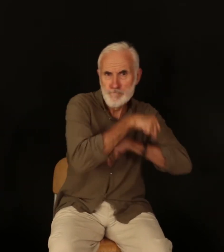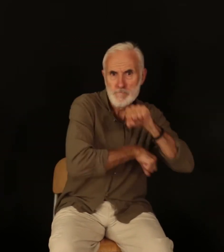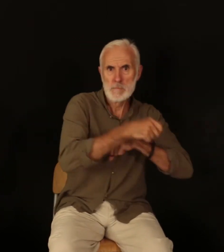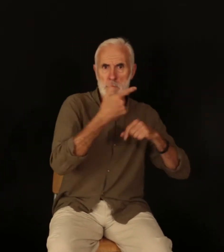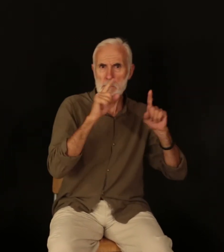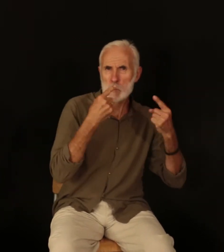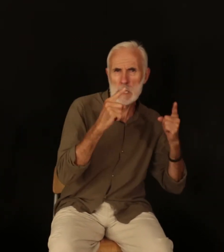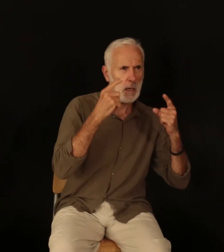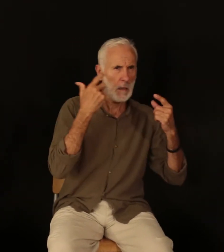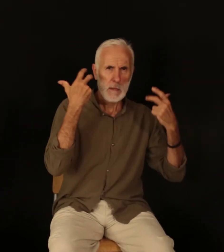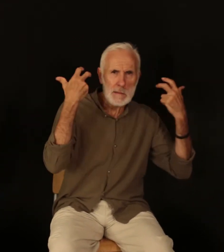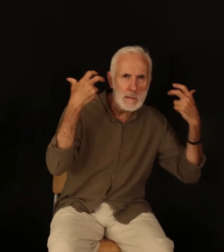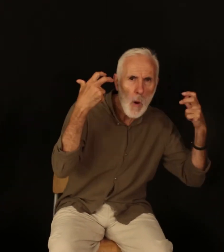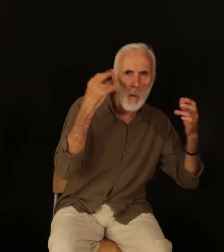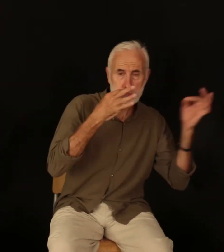la revue.